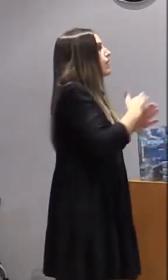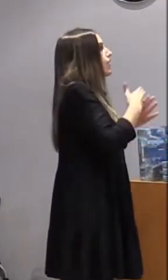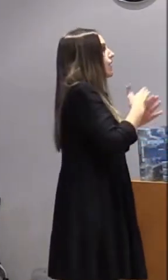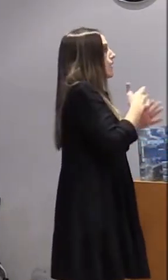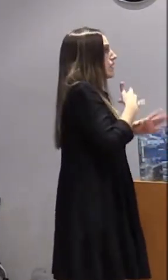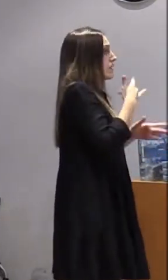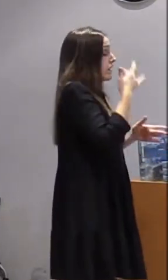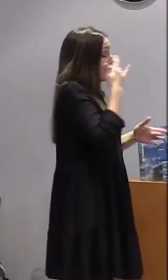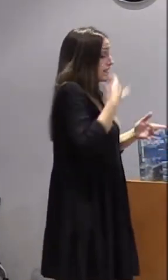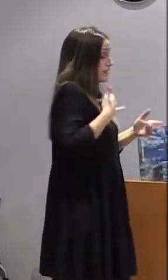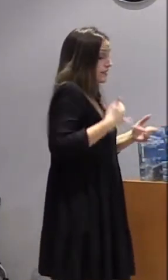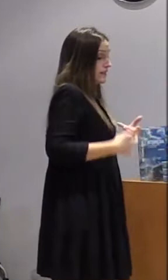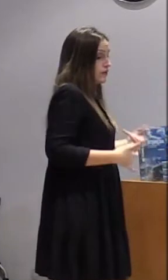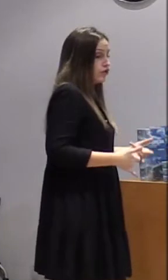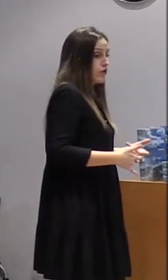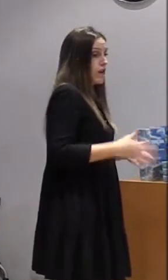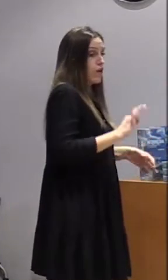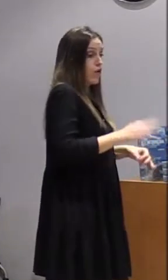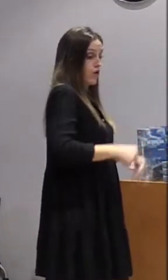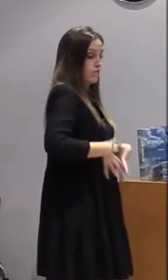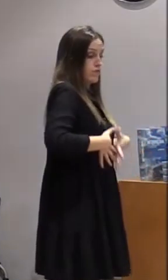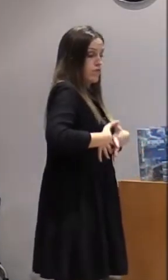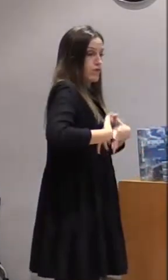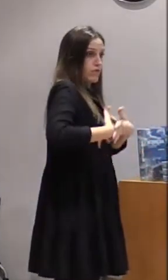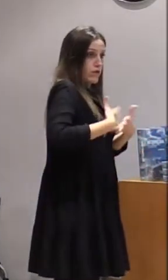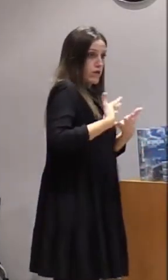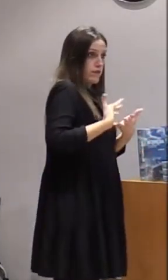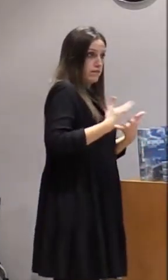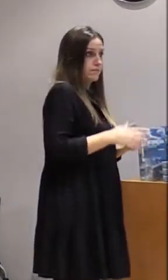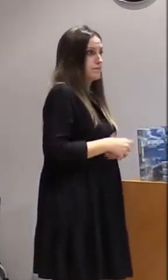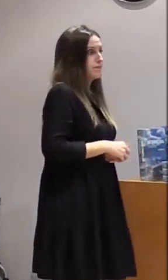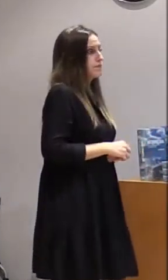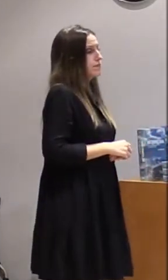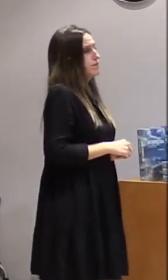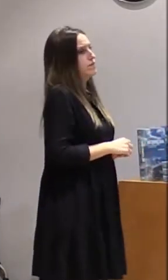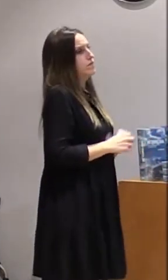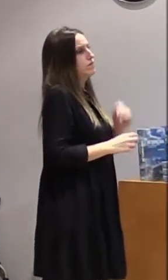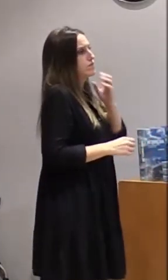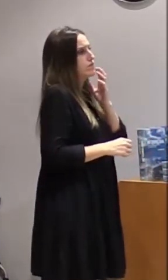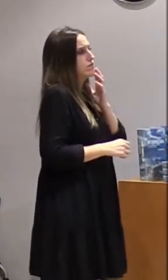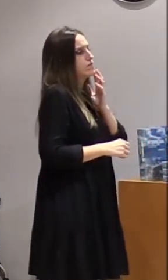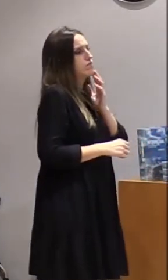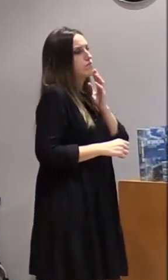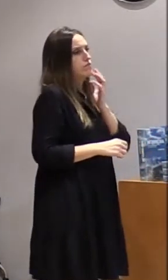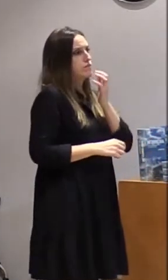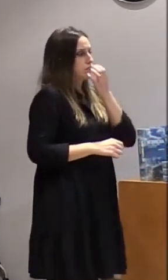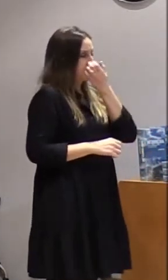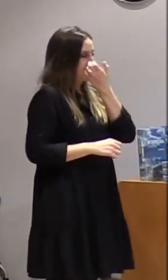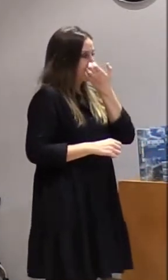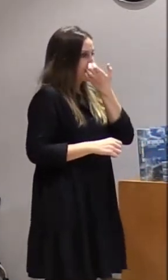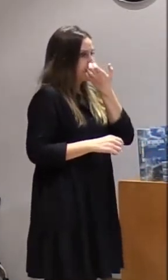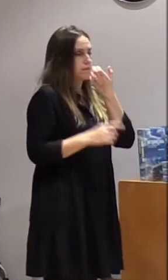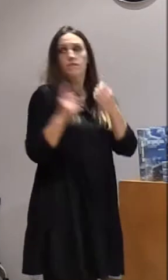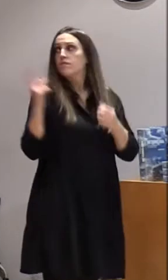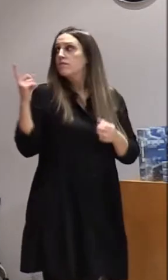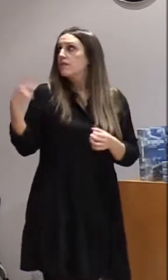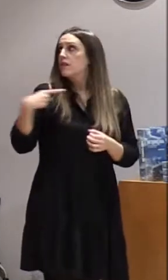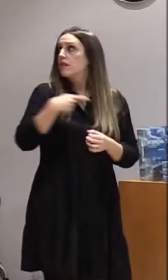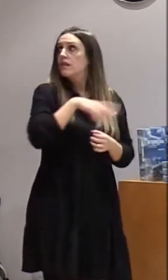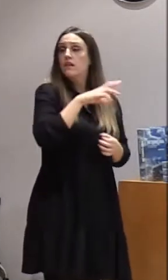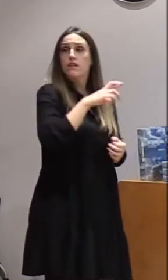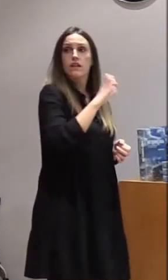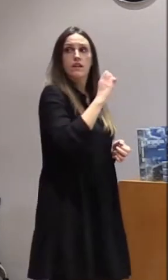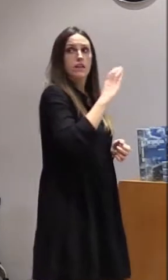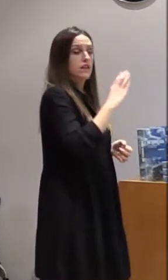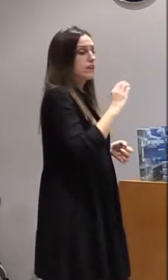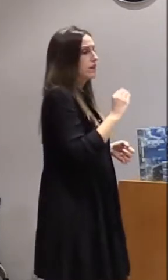por ejemplo, o a nivel emocional, ¿no? De lo que ha impresionado una cosa de estas. Ahí está vuestro pintor, el Greco.